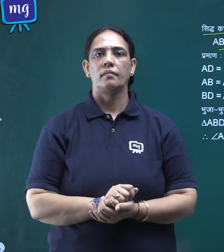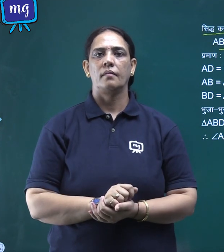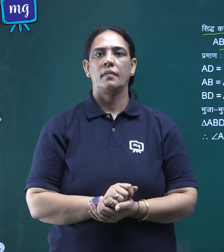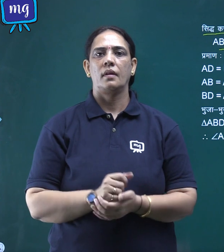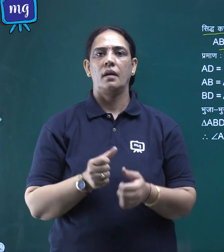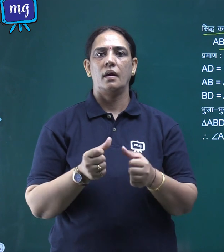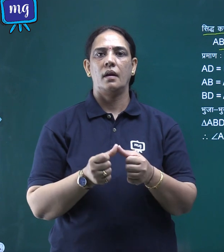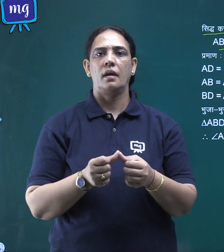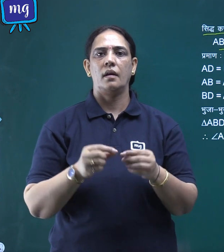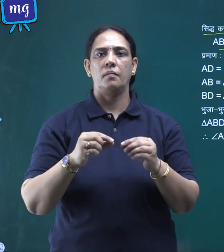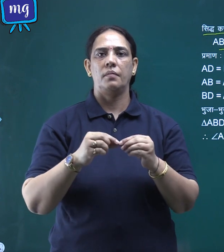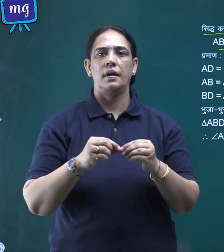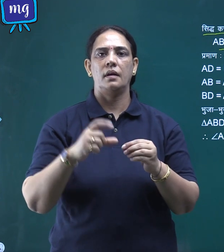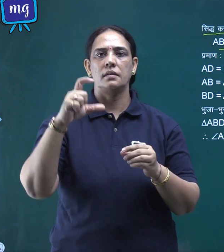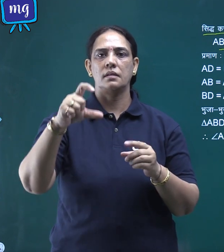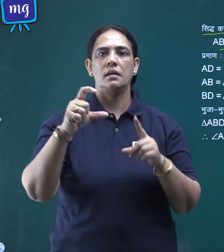ए बी सी डी